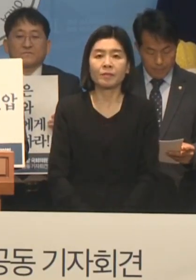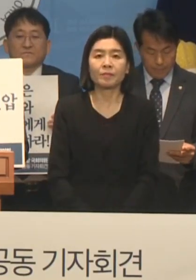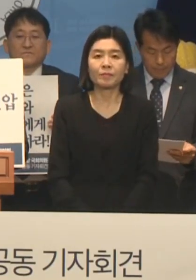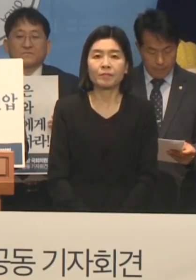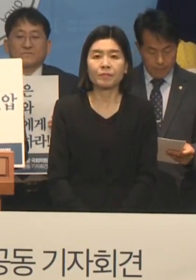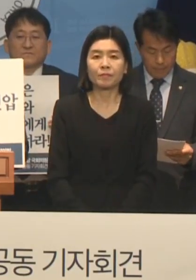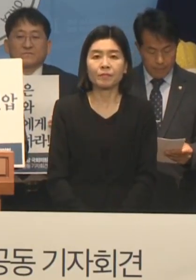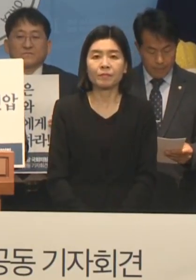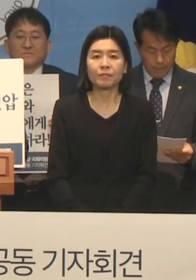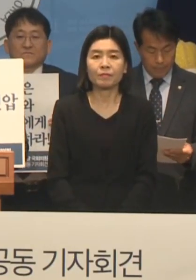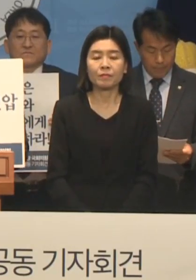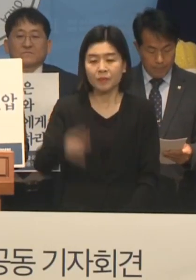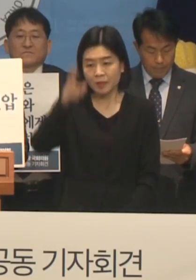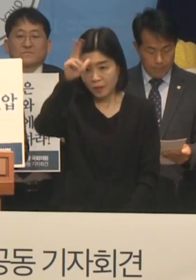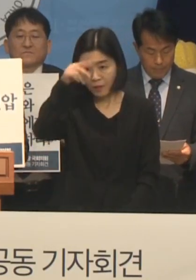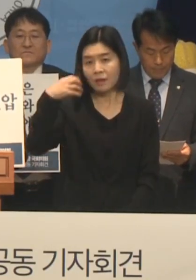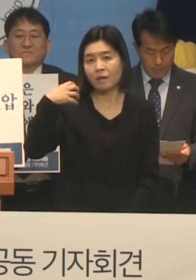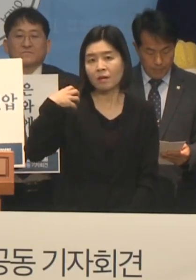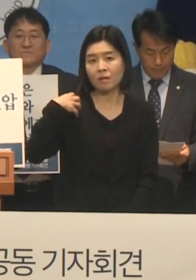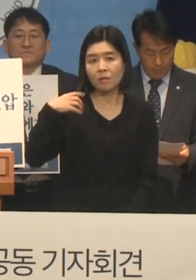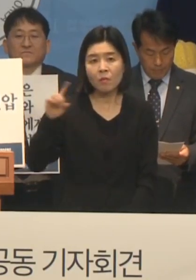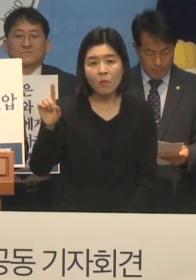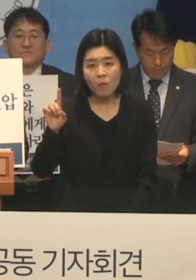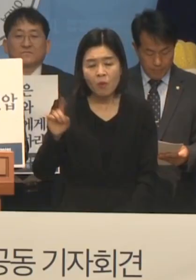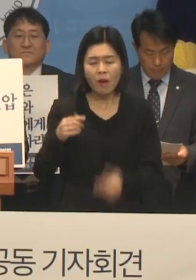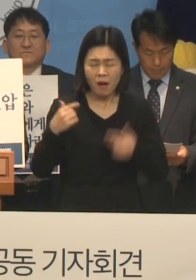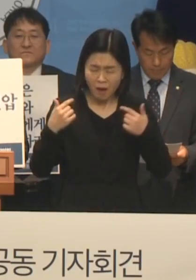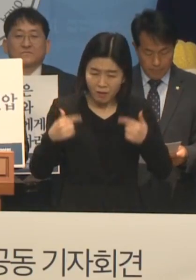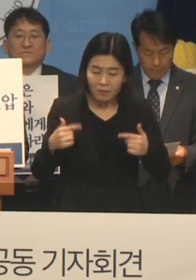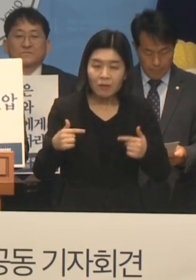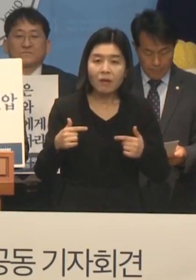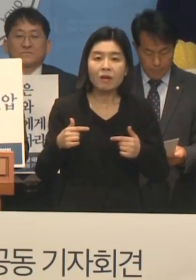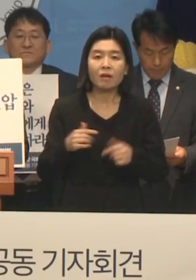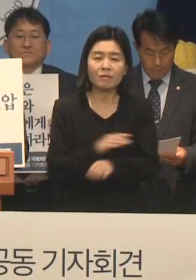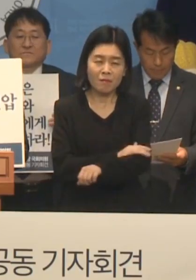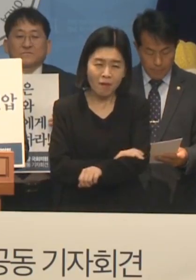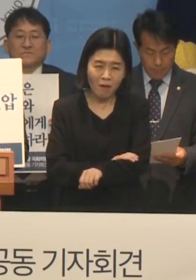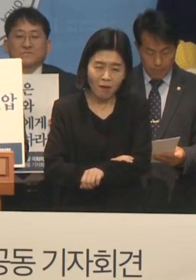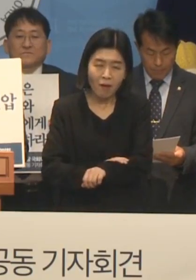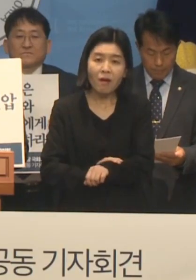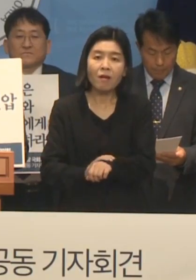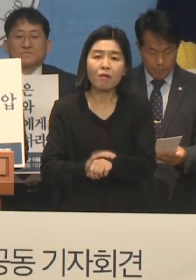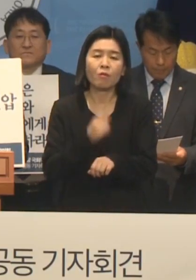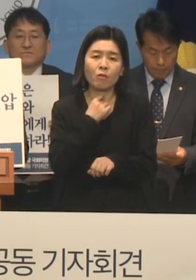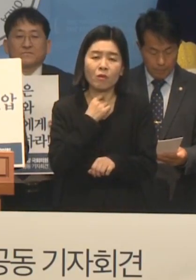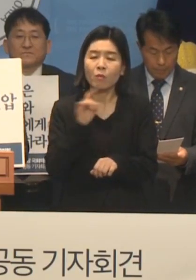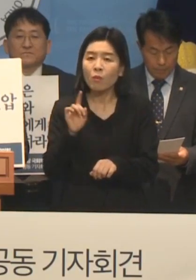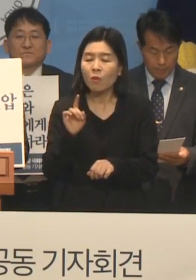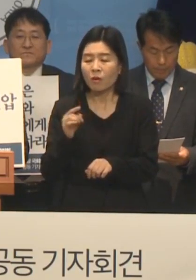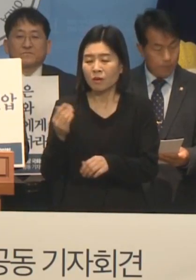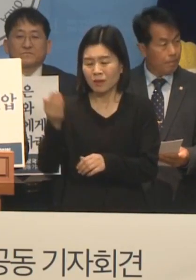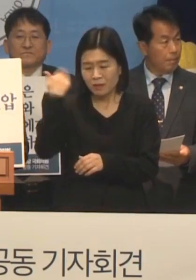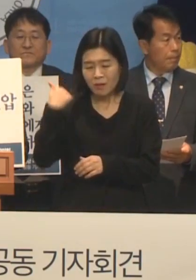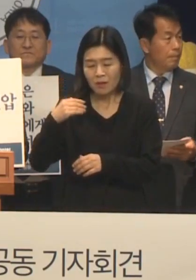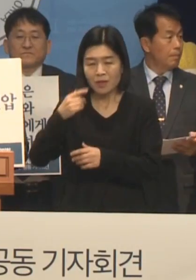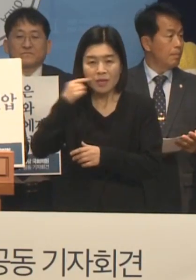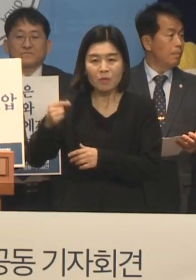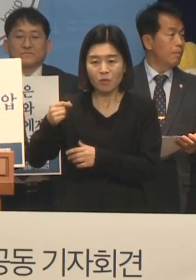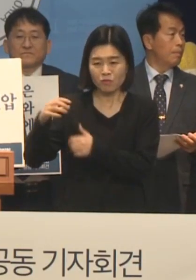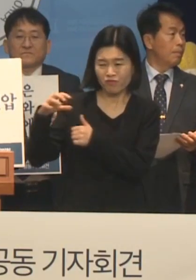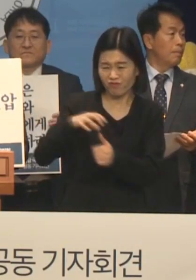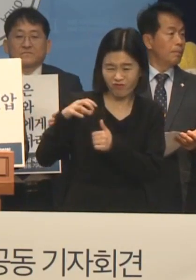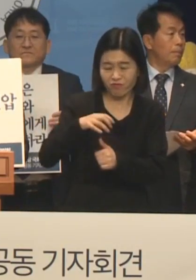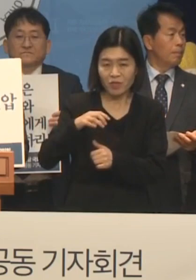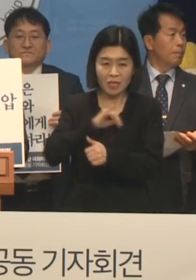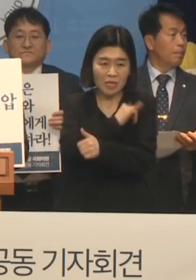국가 경찰은 아무리 잘해도 늘 일제경찰 군사정권 시대 인권을 탄압했던